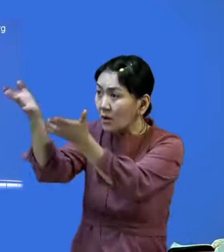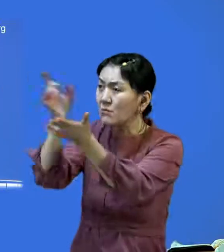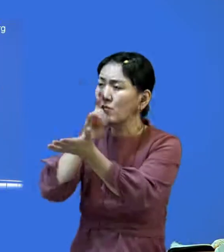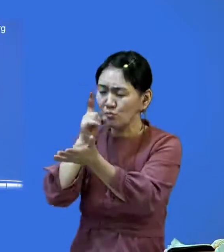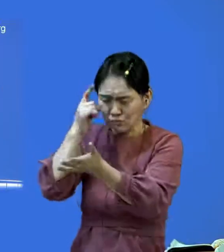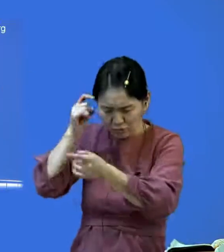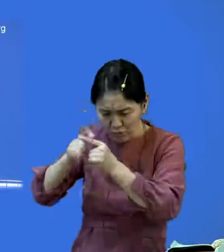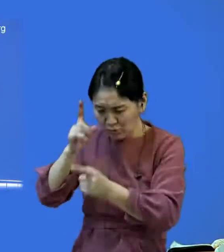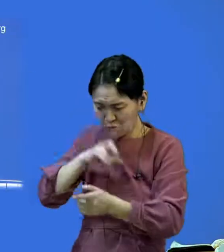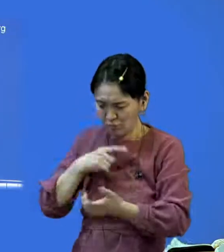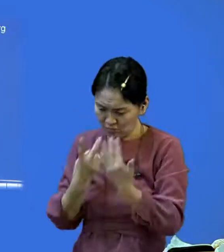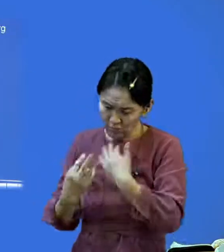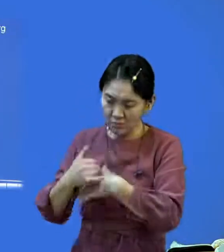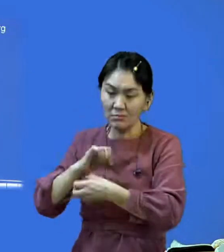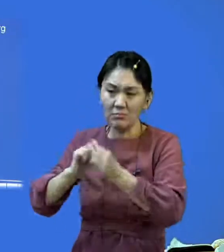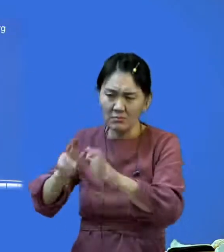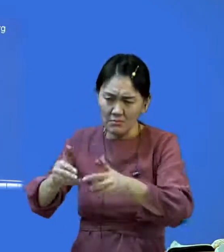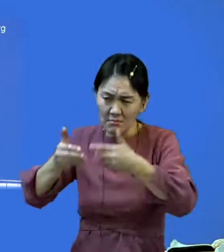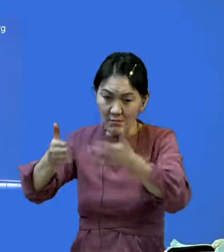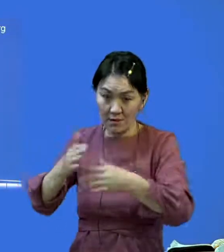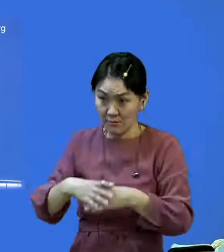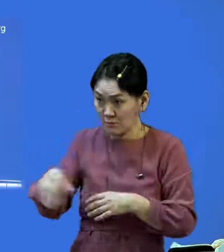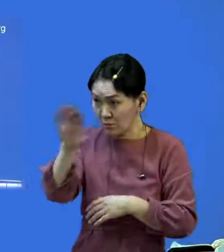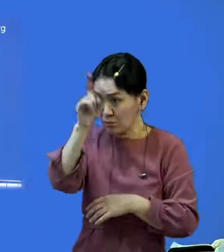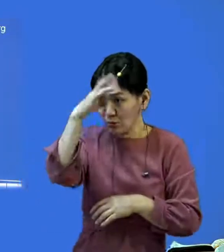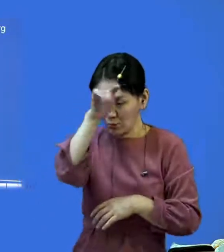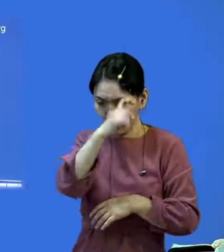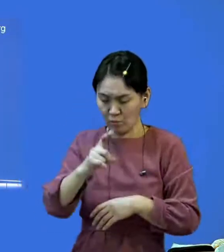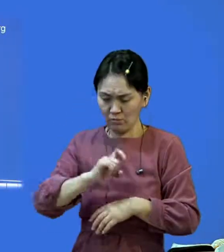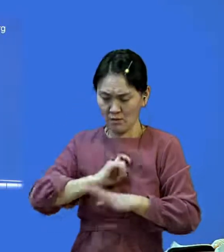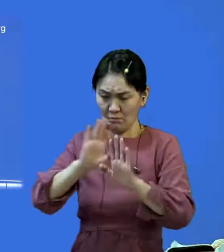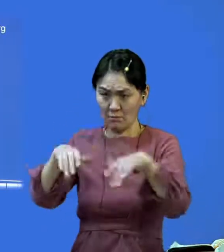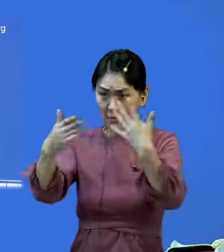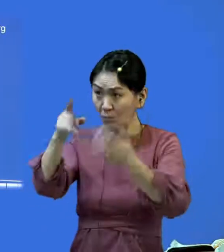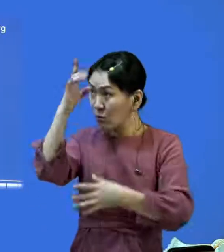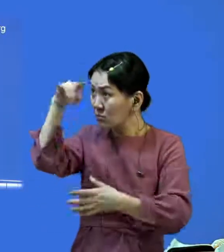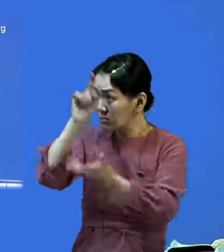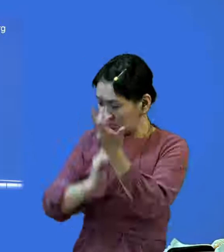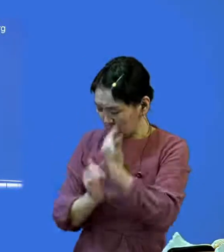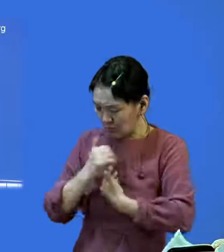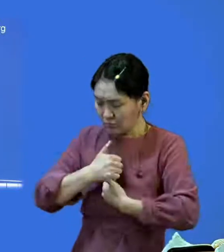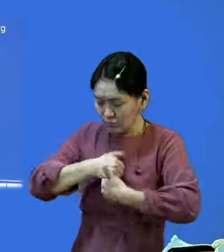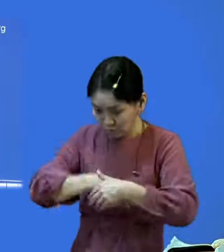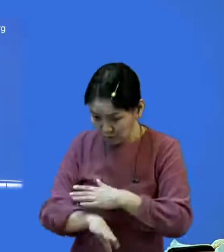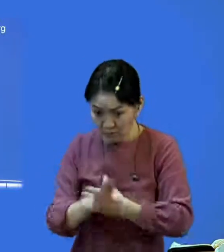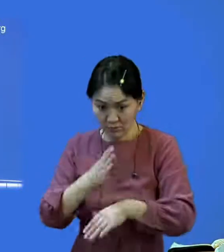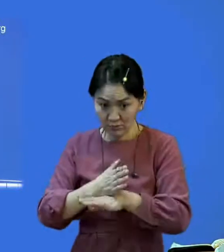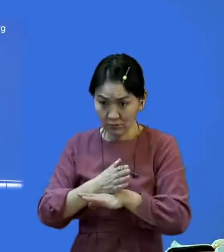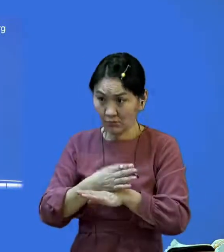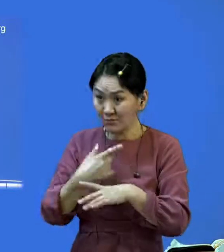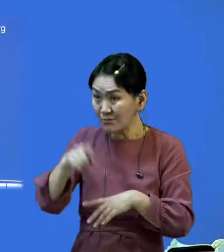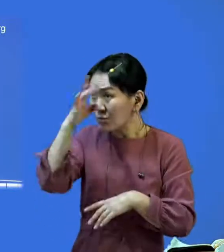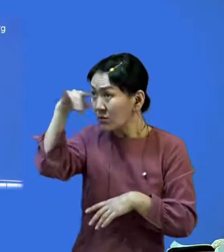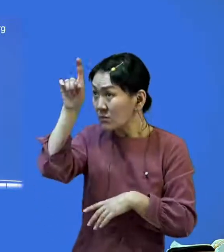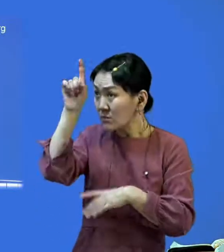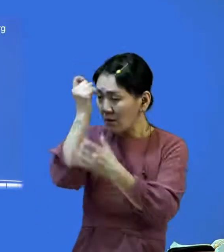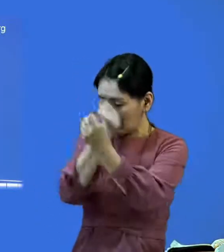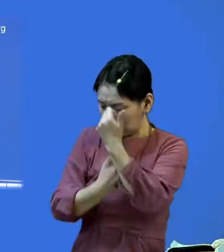үхэнд бурхны хүүхэд болох эрхийг өглөө. Ингээд бурхнаар төрсөн хүмүүс юм. Бид үхэн бурхнаар төрсөн хүмүүс